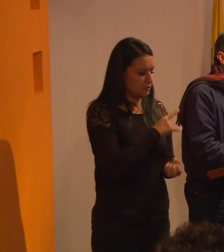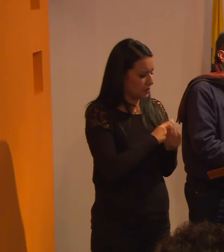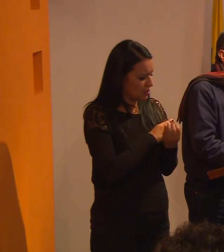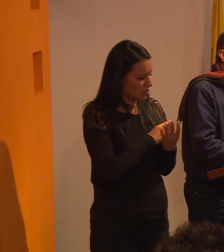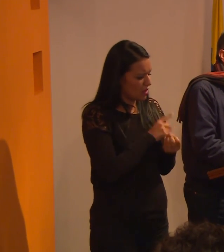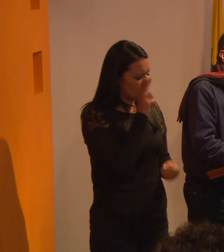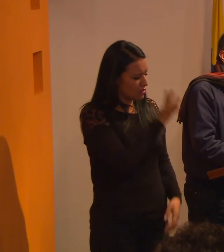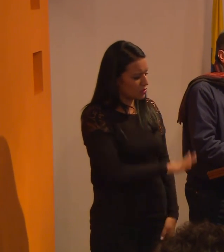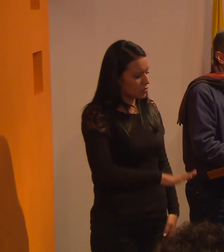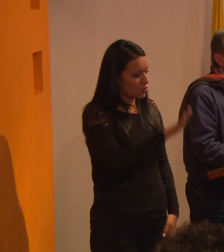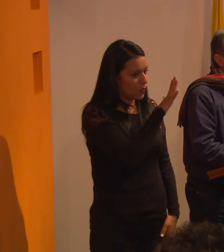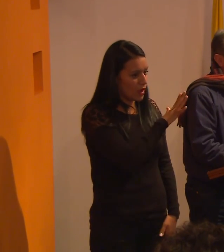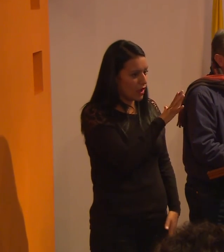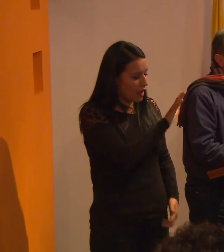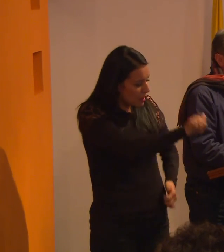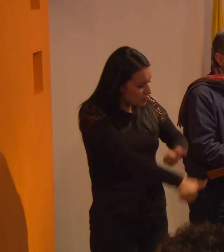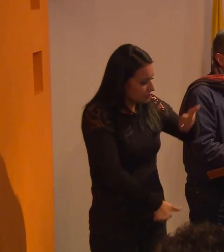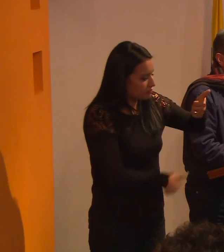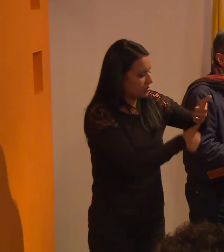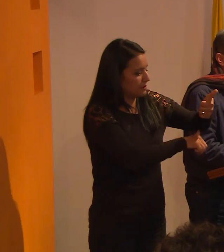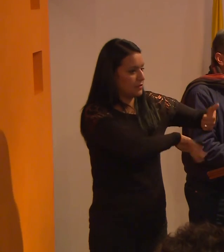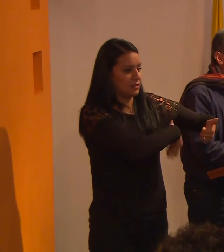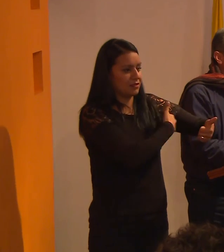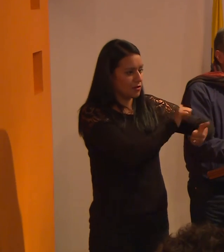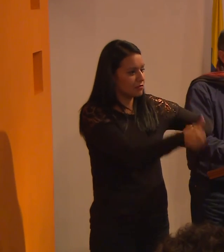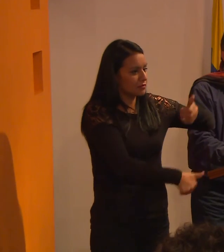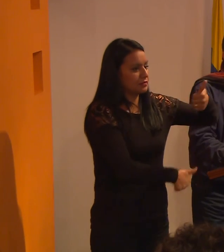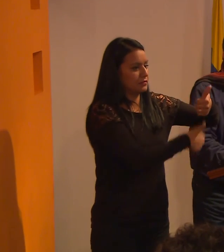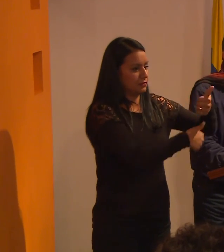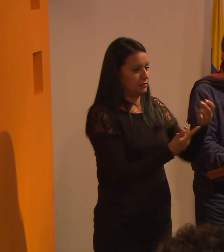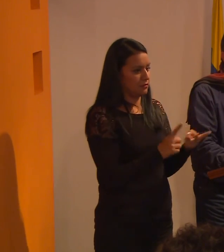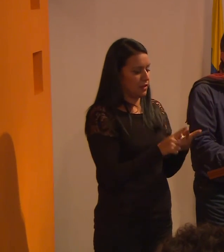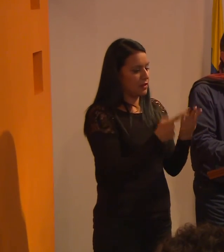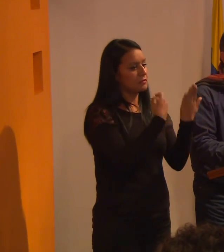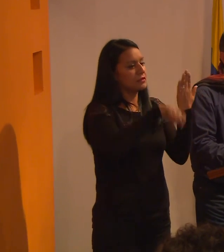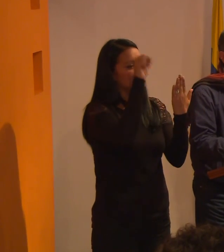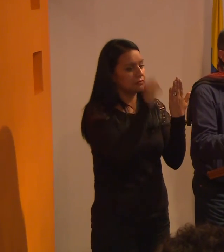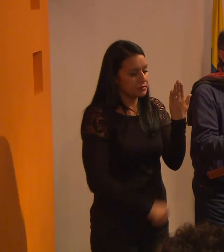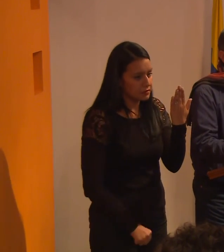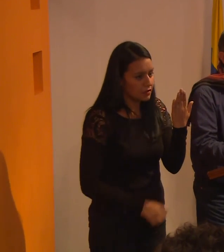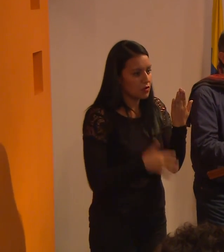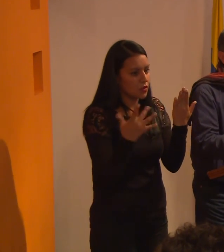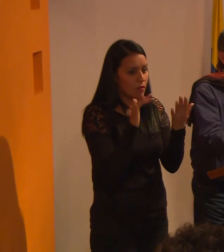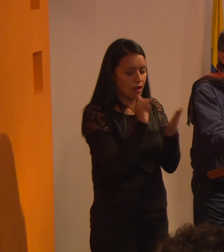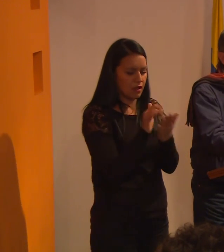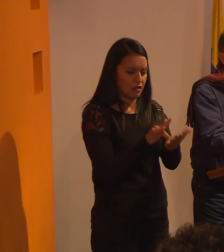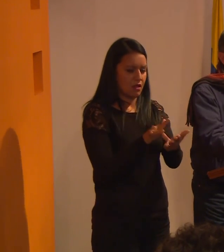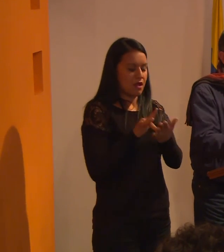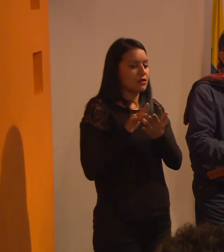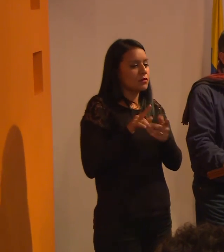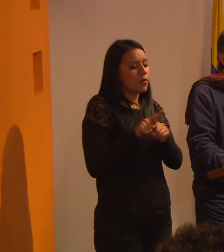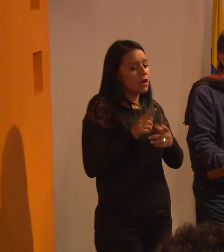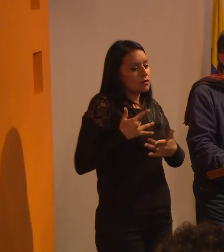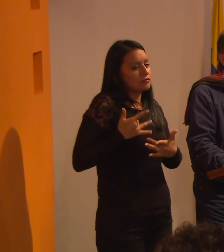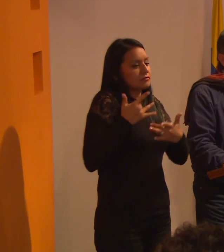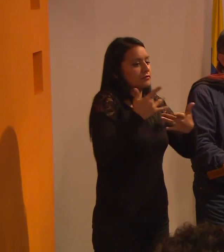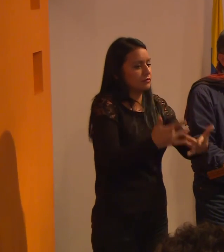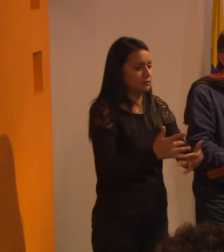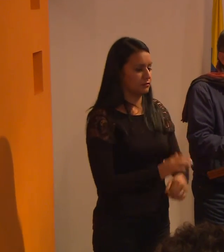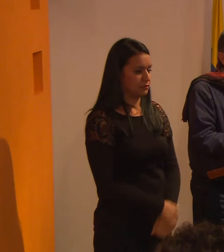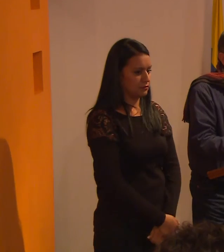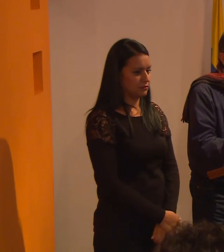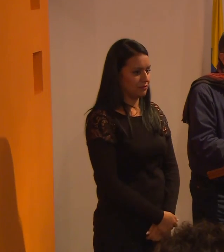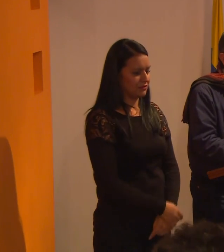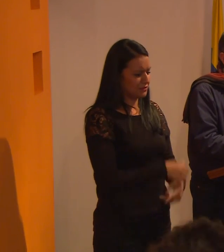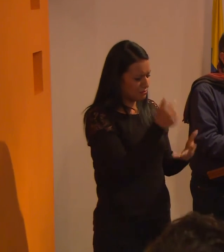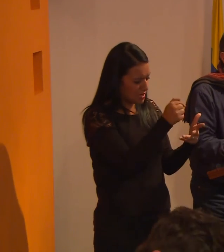Nacional como asesora del Ministerio de Educación, como es la acreditación de calidad como un gesto voluntario.